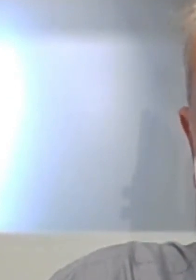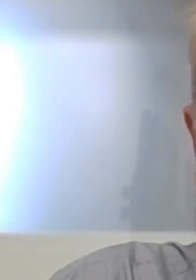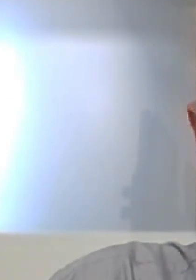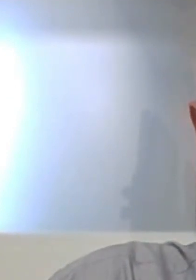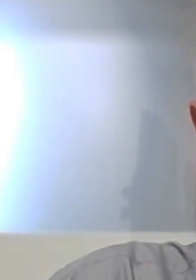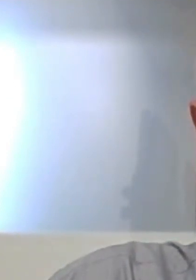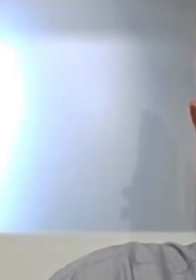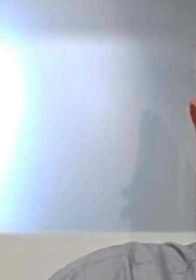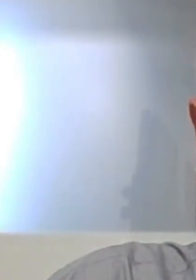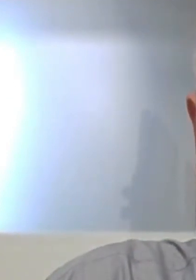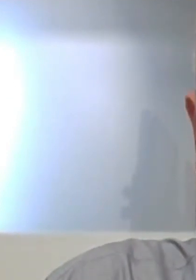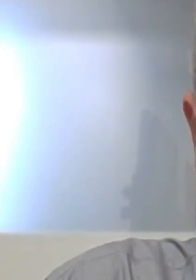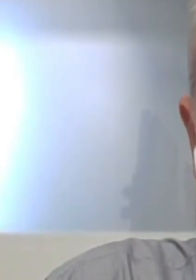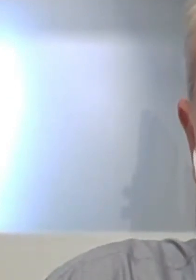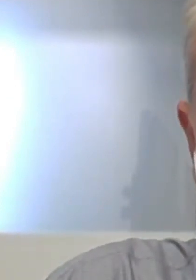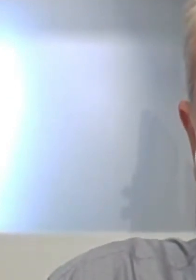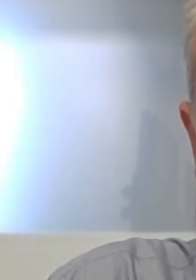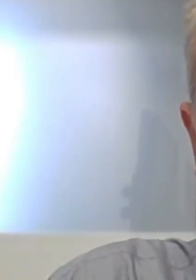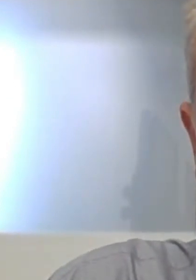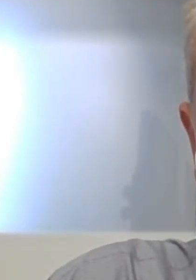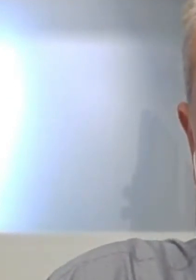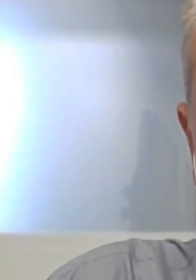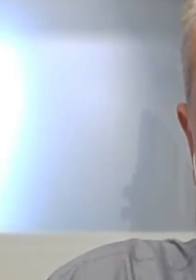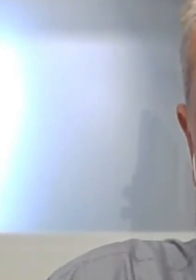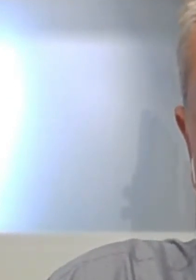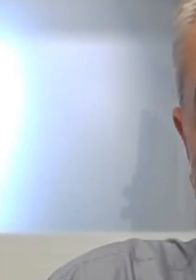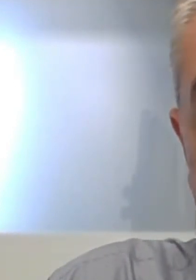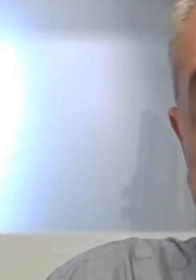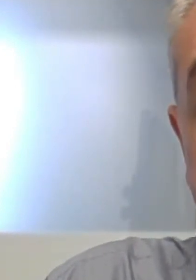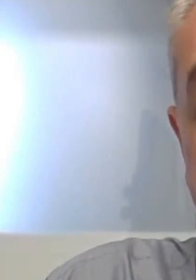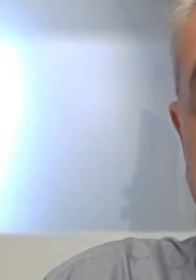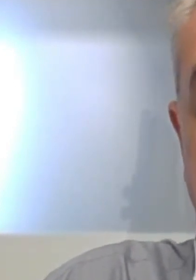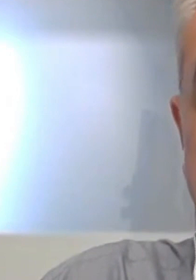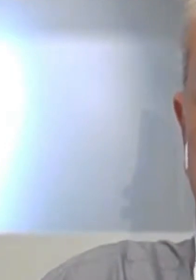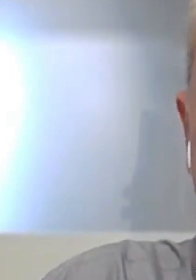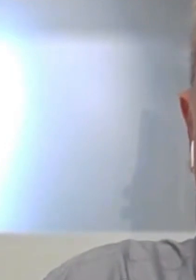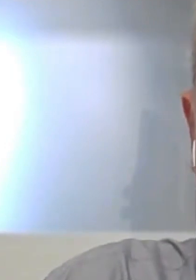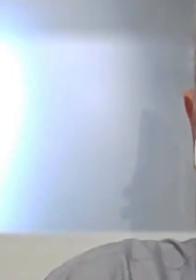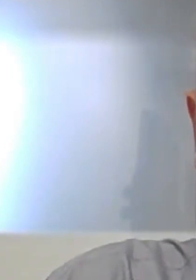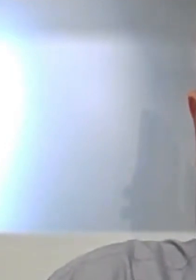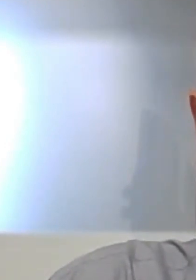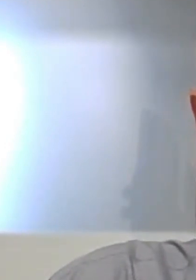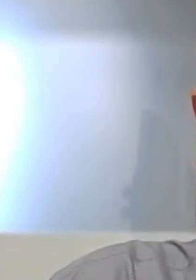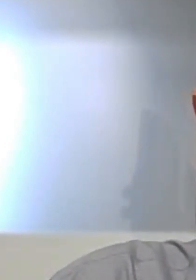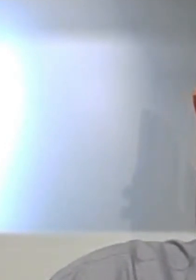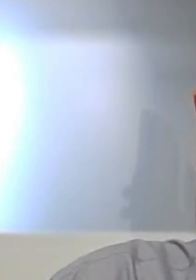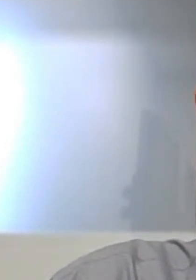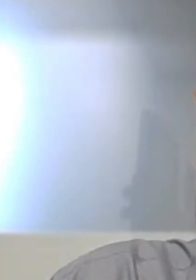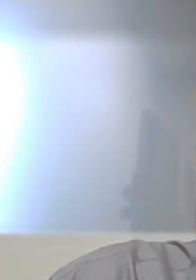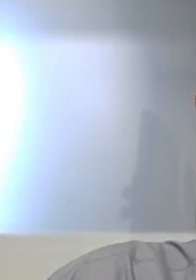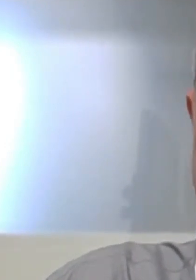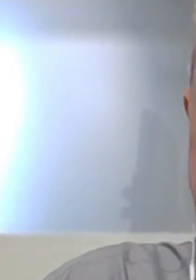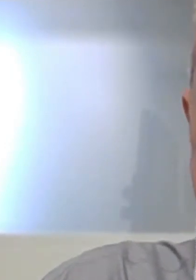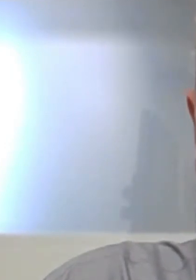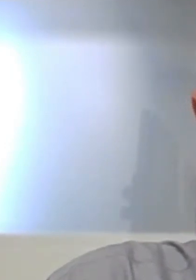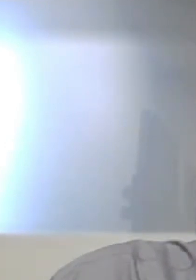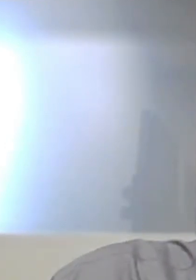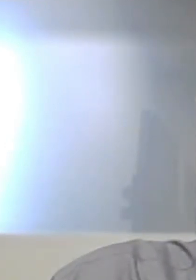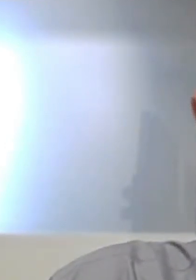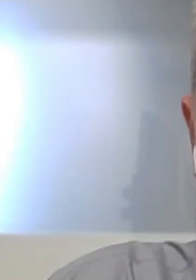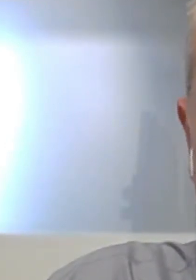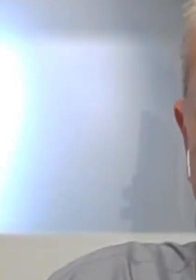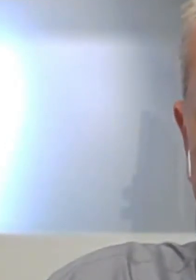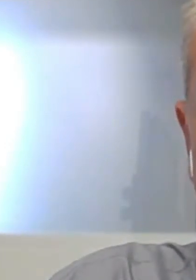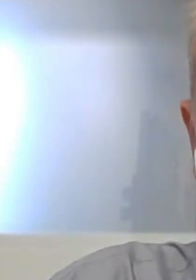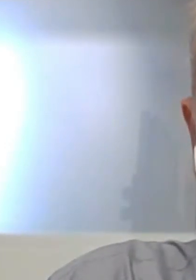segurança. Também a questão elétrica. A gente tem que garantir que a energia esteja desligada desde a